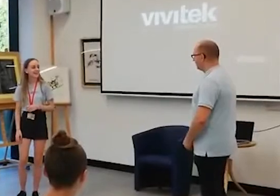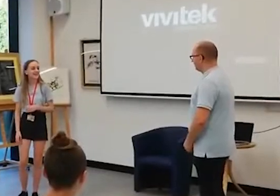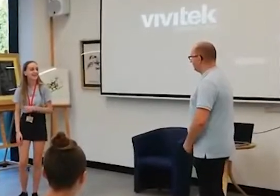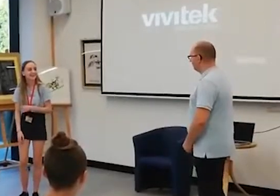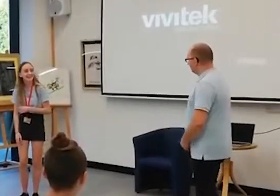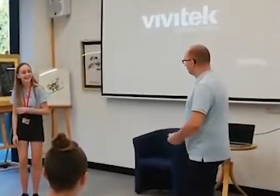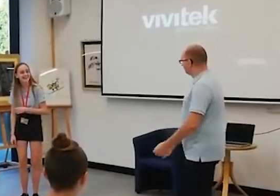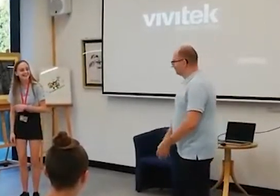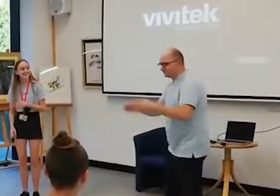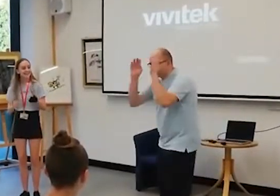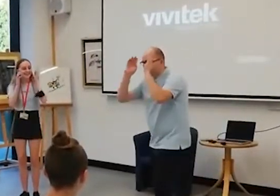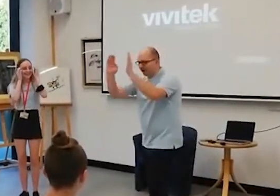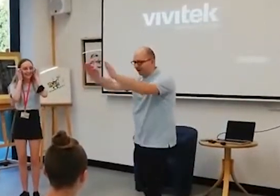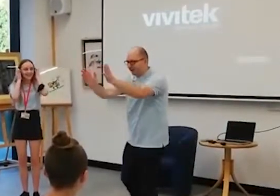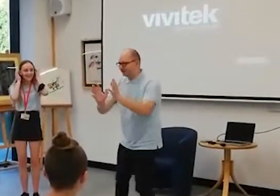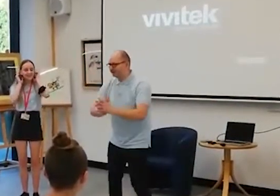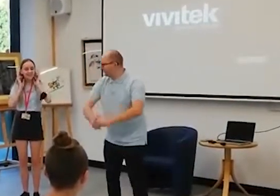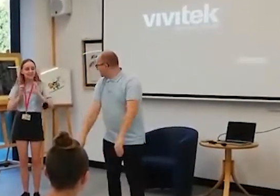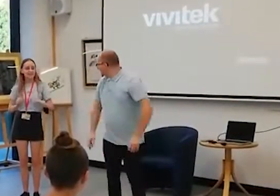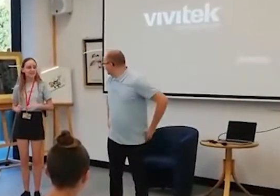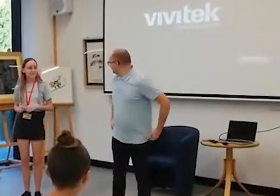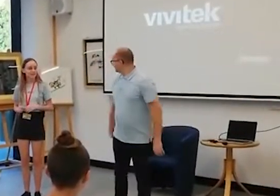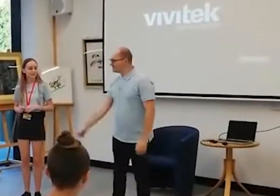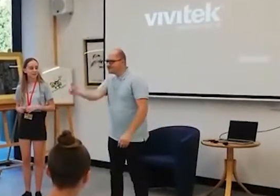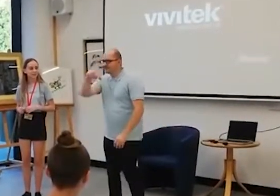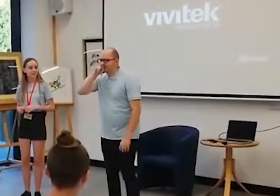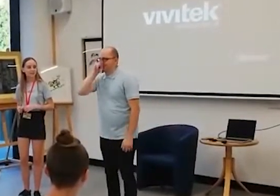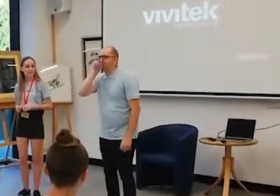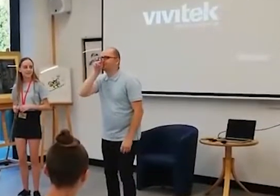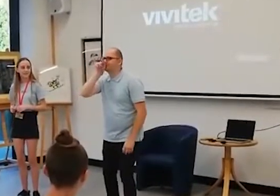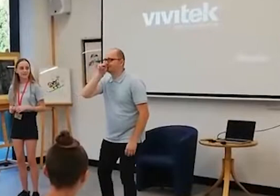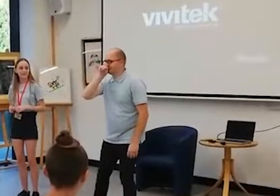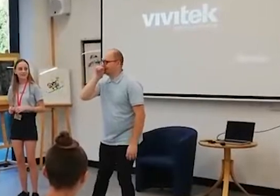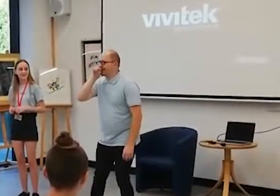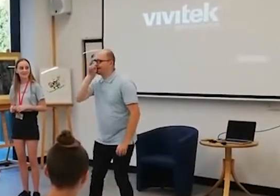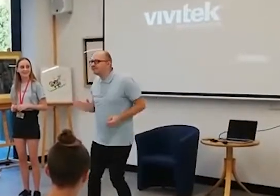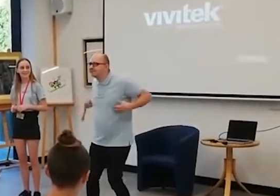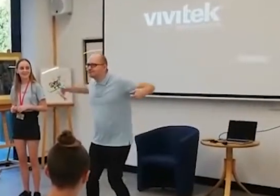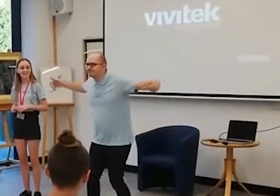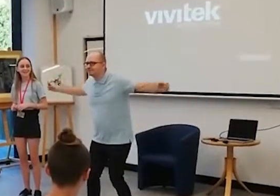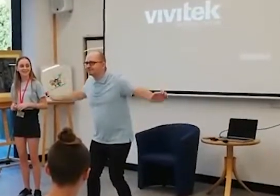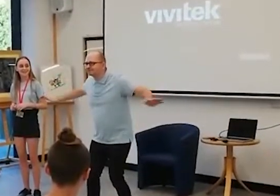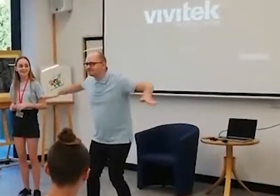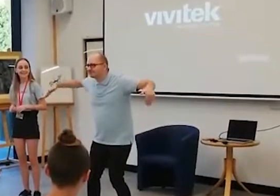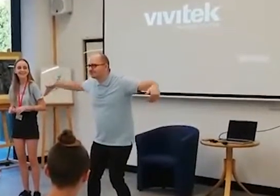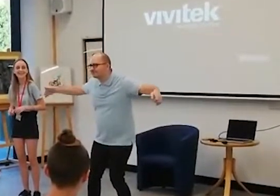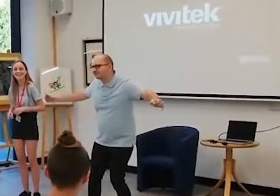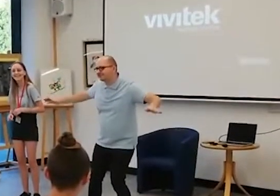runą, tak nazwano projekt, który w 2020 roku realizowała biblioteka. Tytułowe mury z pieśni